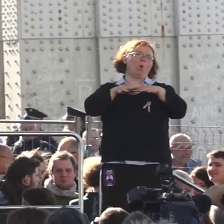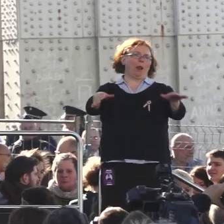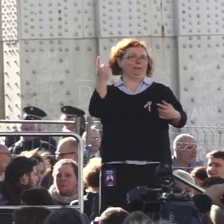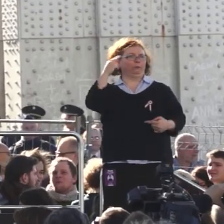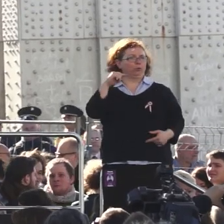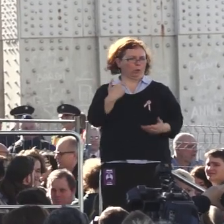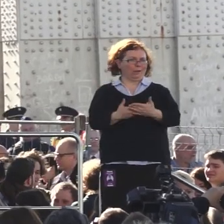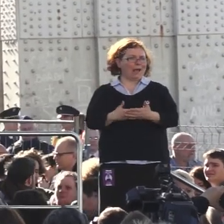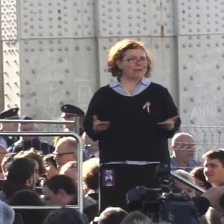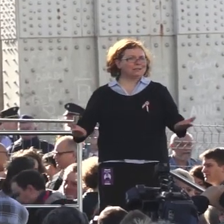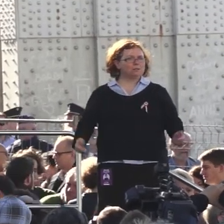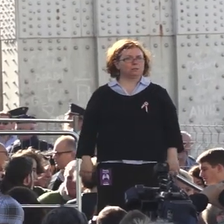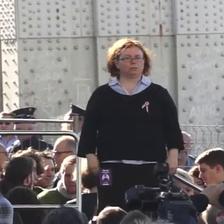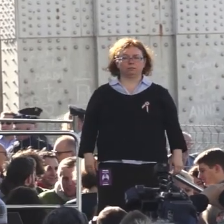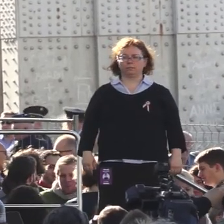tudat.